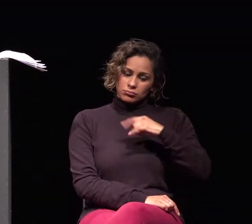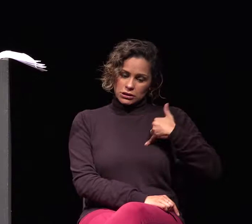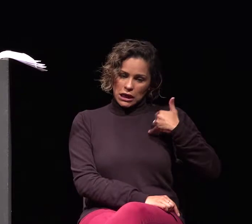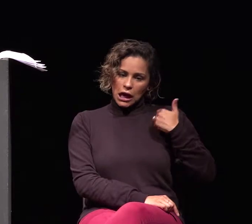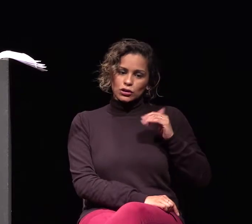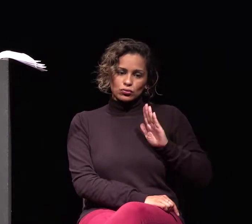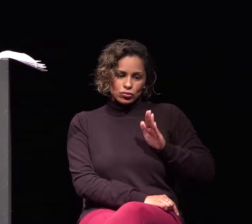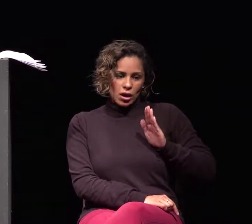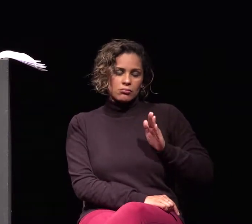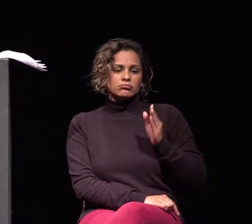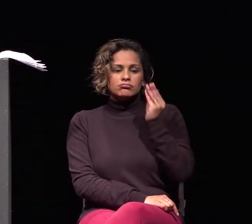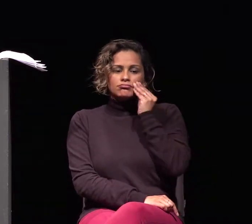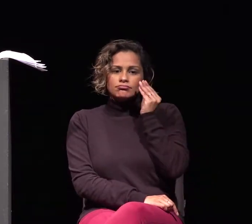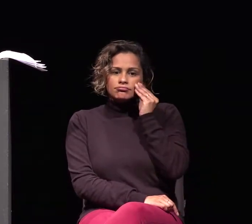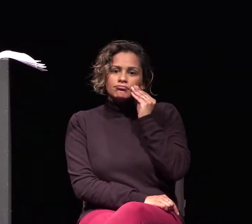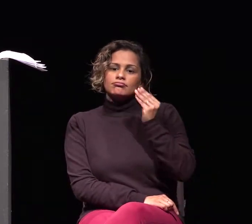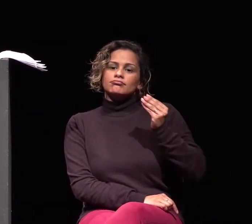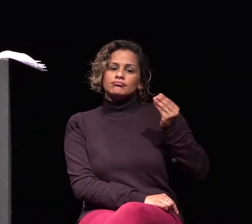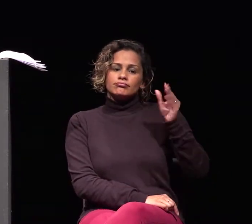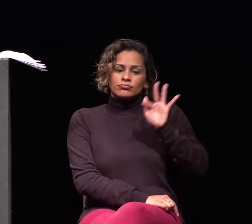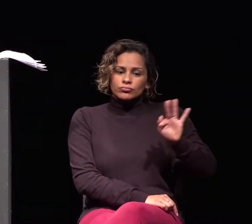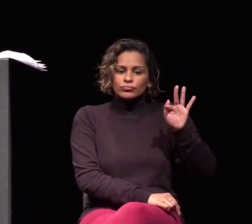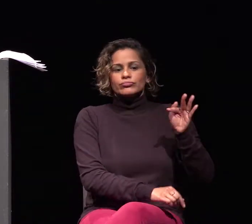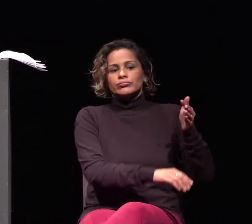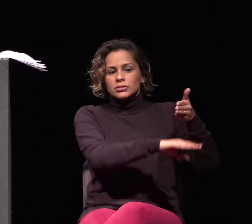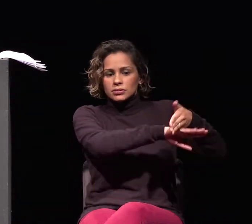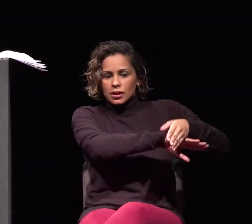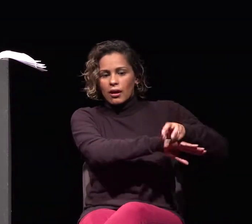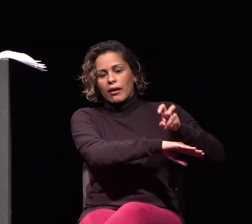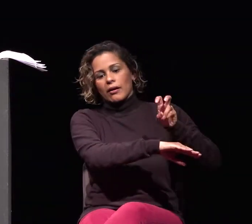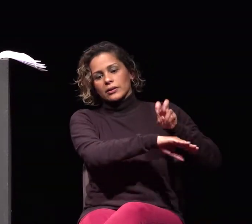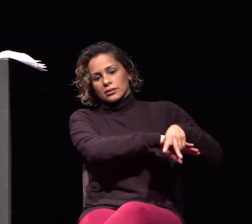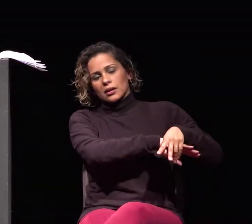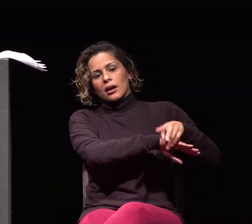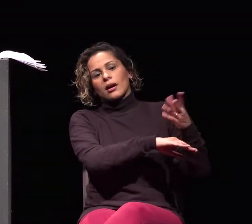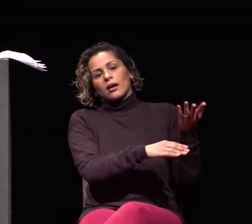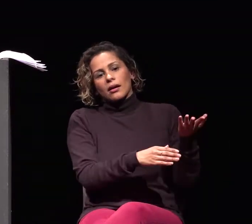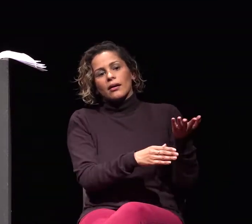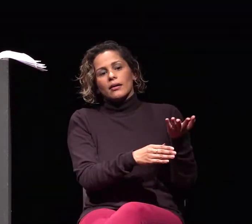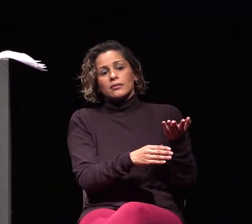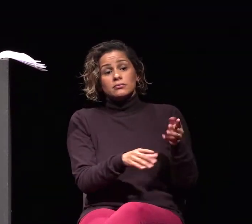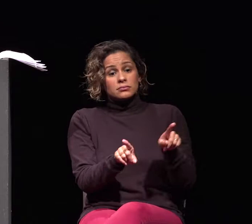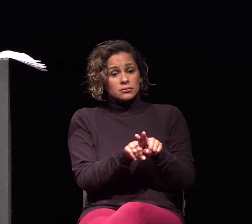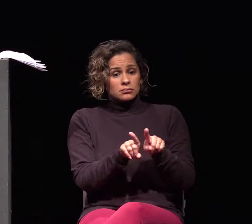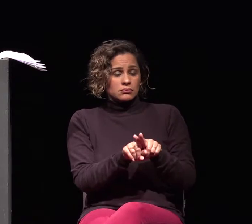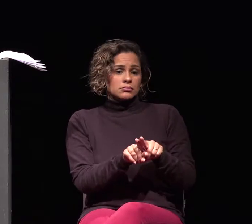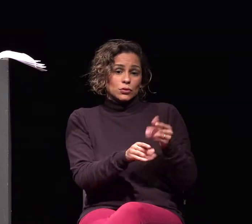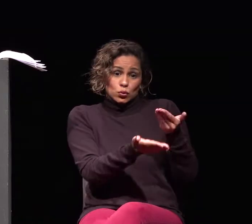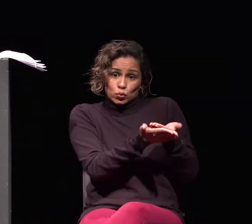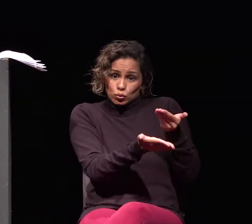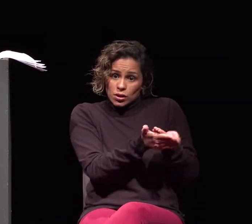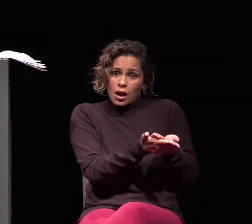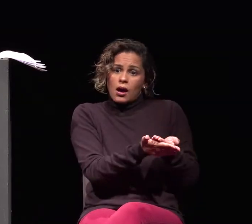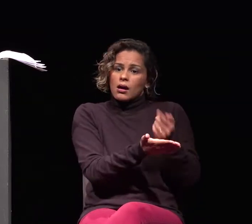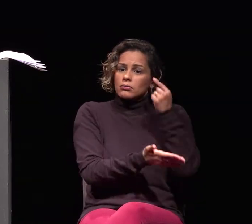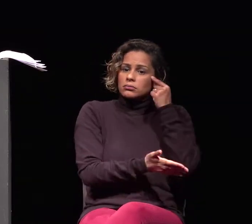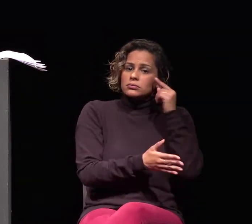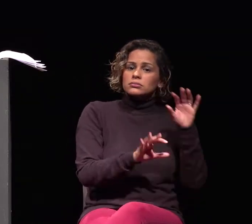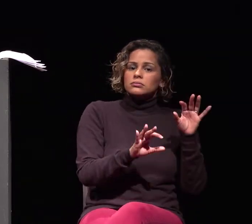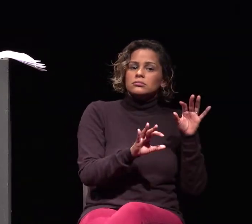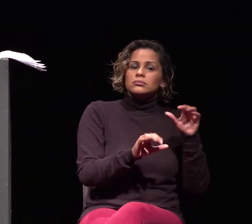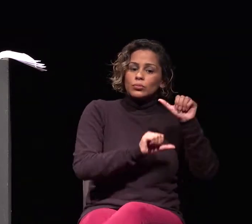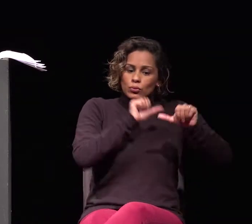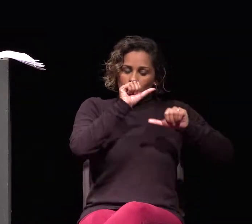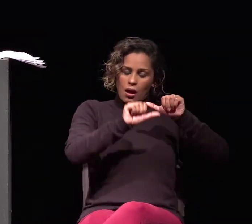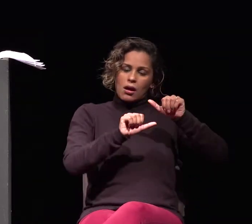fábricas, né? E isso tudo traz mais autonomia para as mulheres, traz mais luta, traz mais